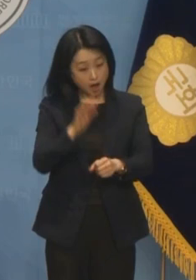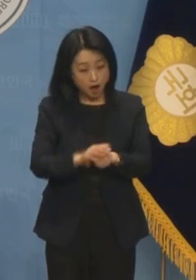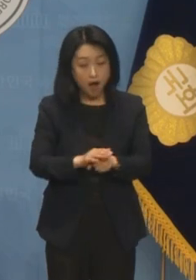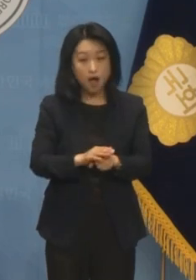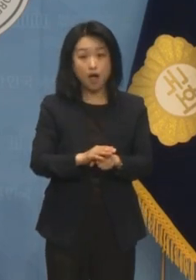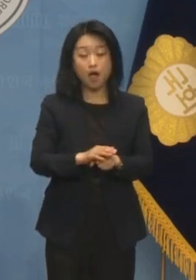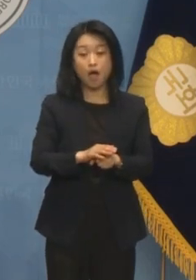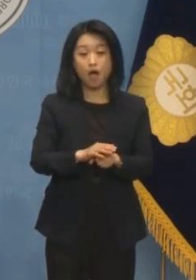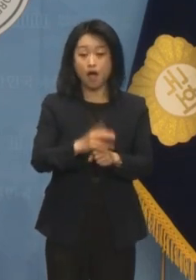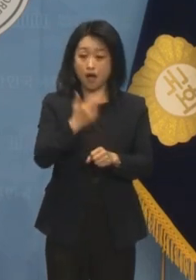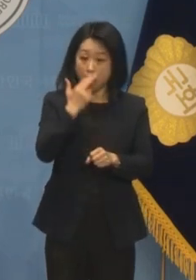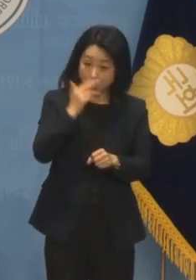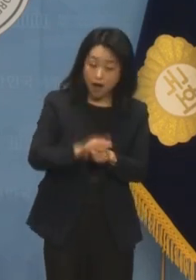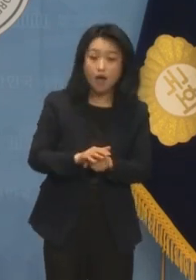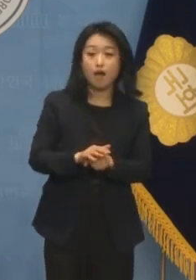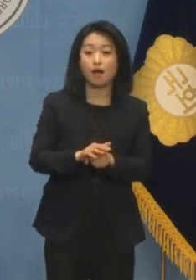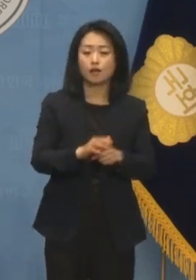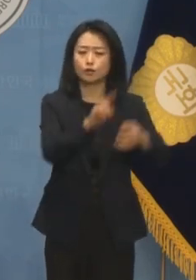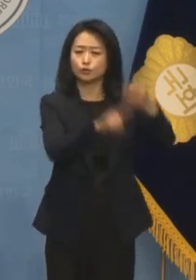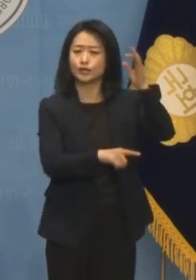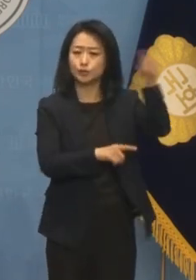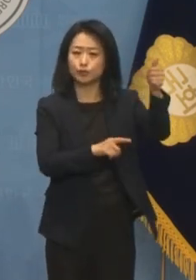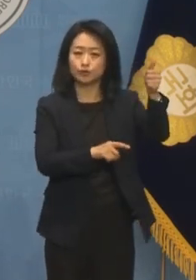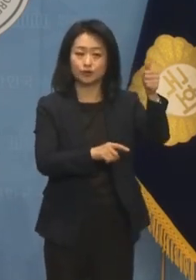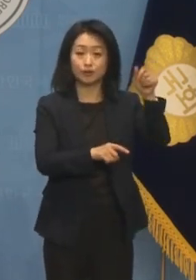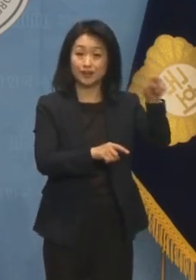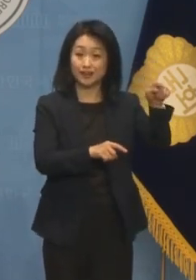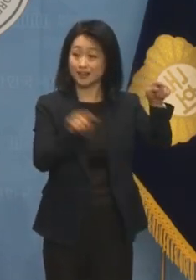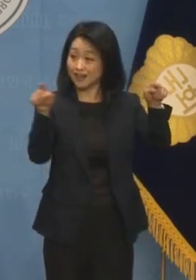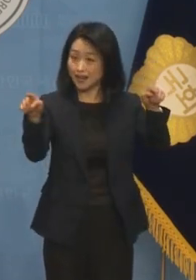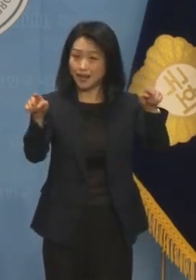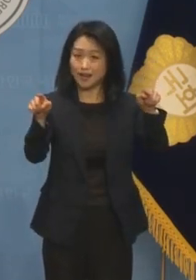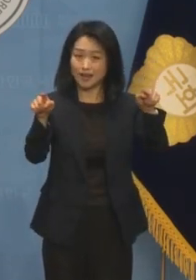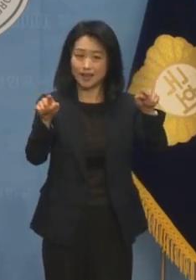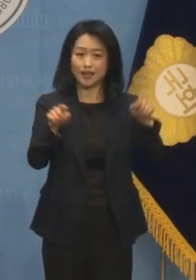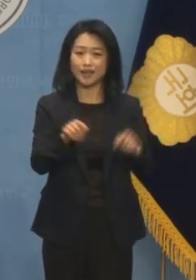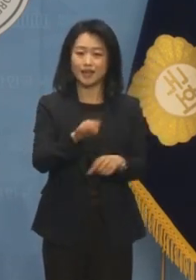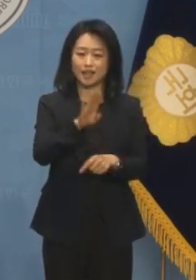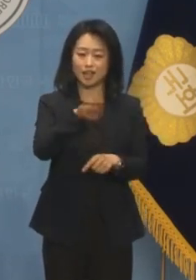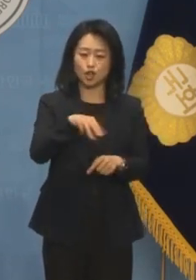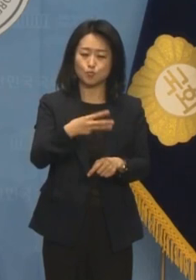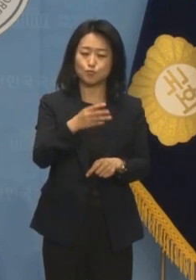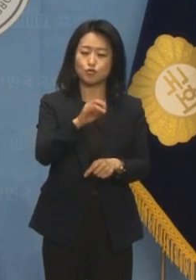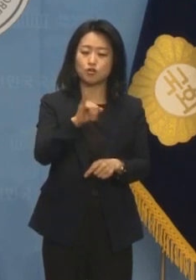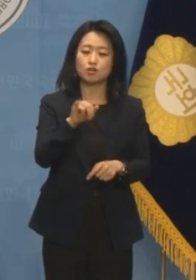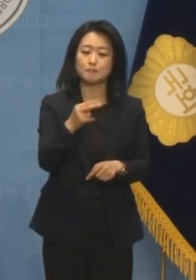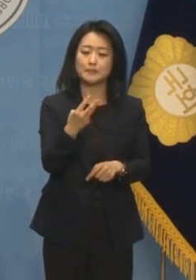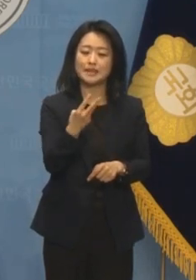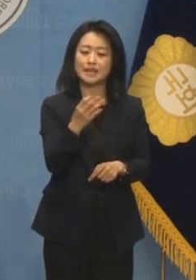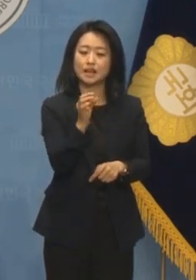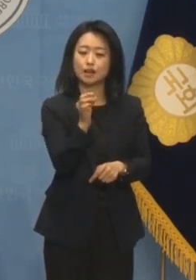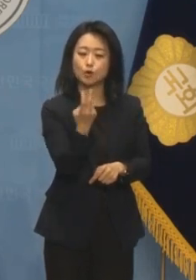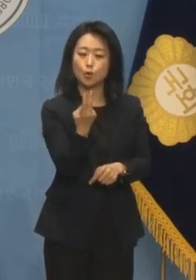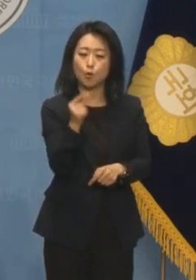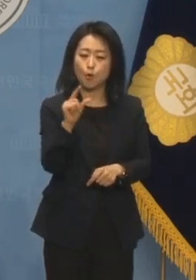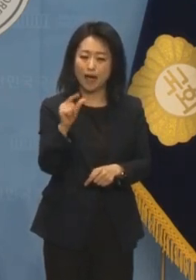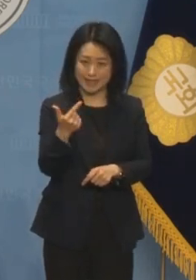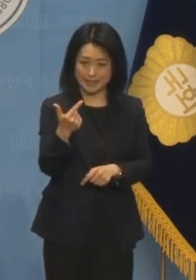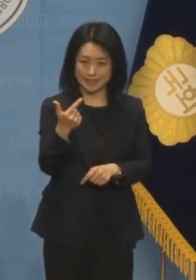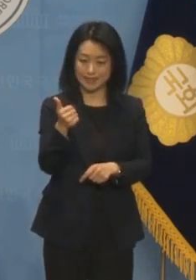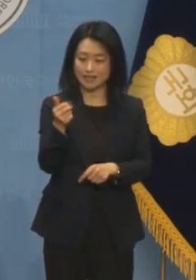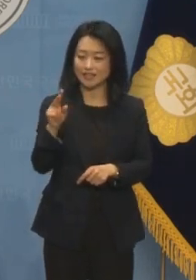심지어 윤 대통령은 양국간 불필요한 현안이 되지 않게 잘 관리해 나갈 필요가